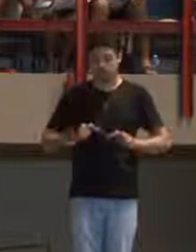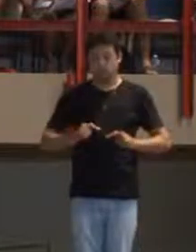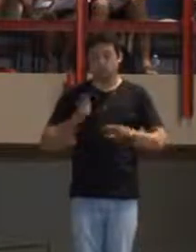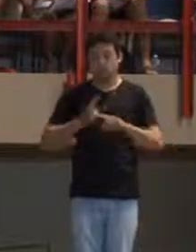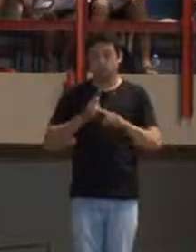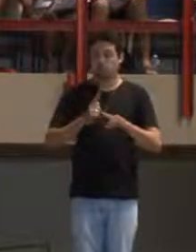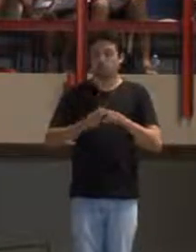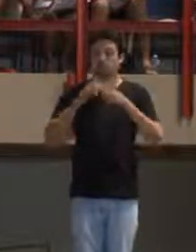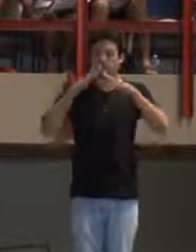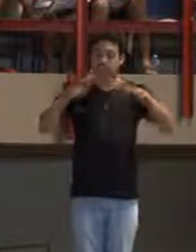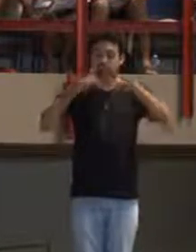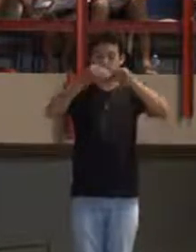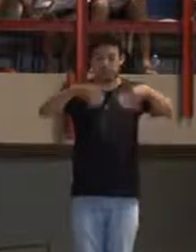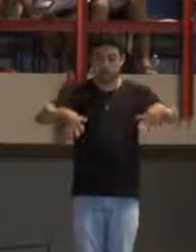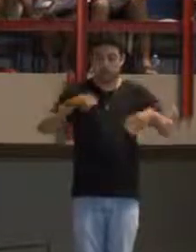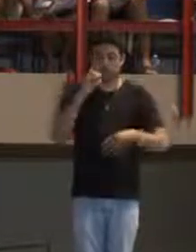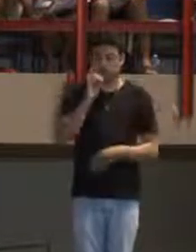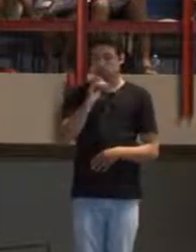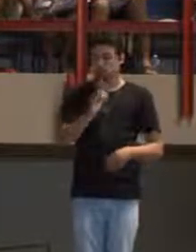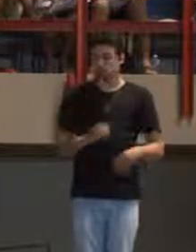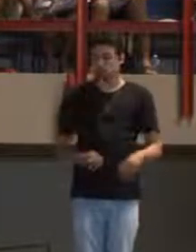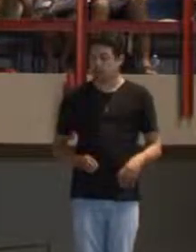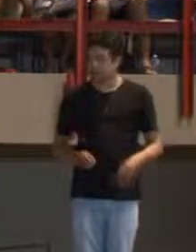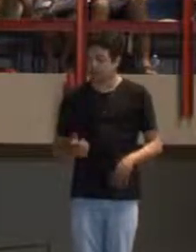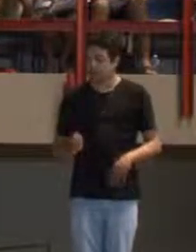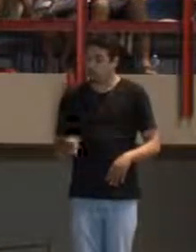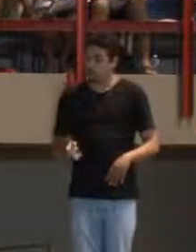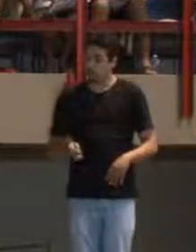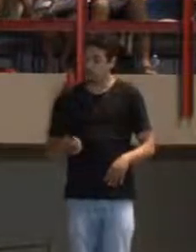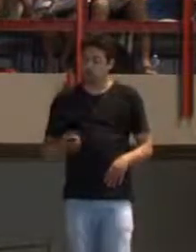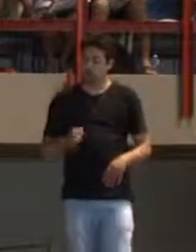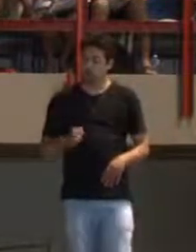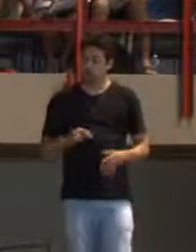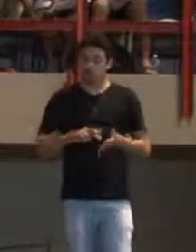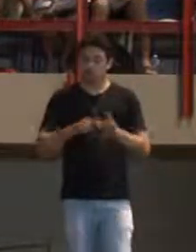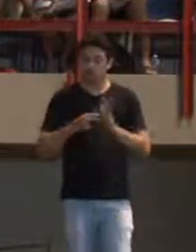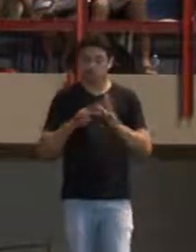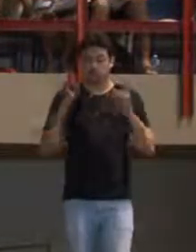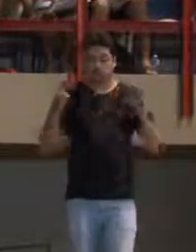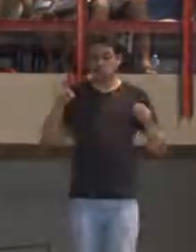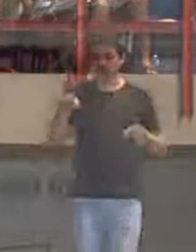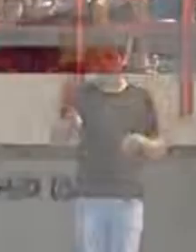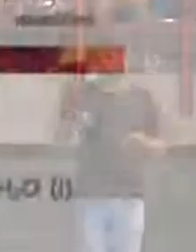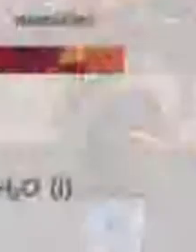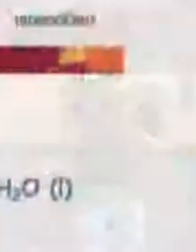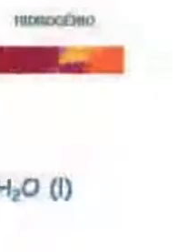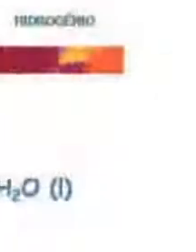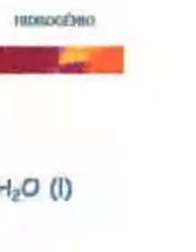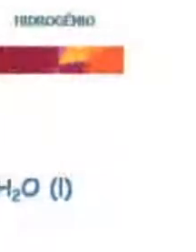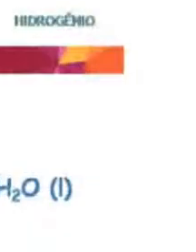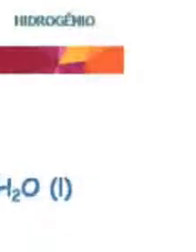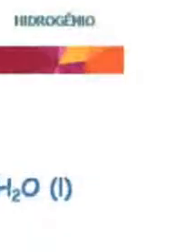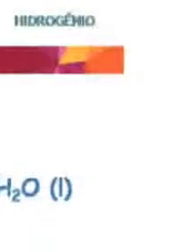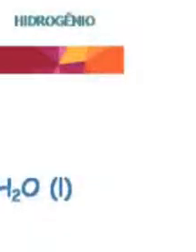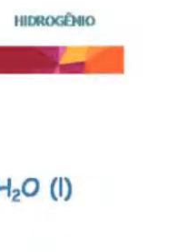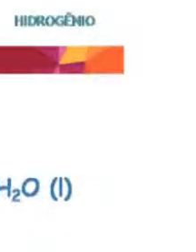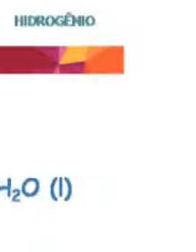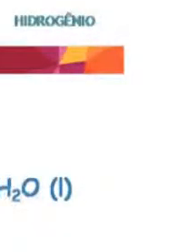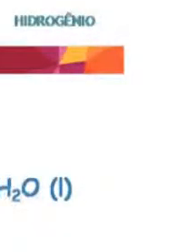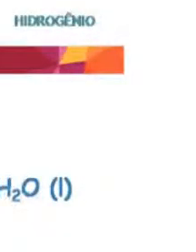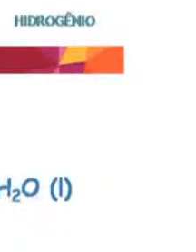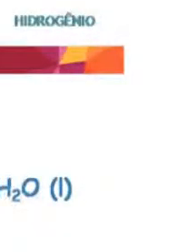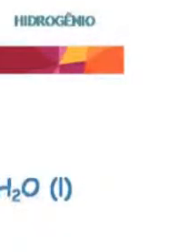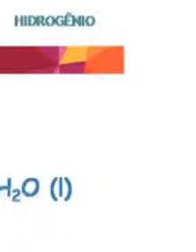impacto ambiental baixíssimo, tá? Que seria exatamente essa queima aí, ó. O hidrogênio reagindo com